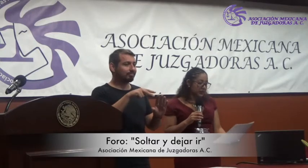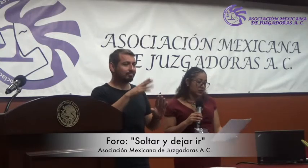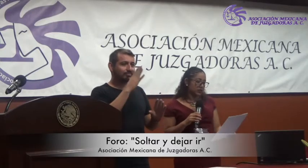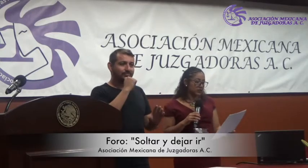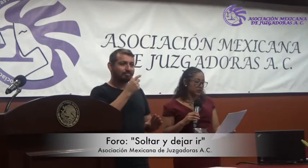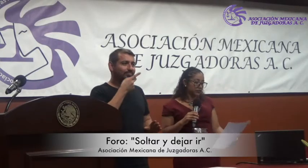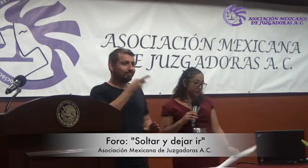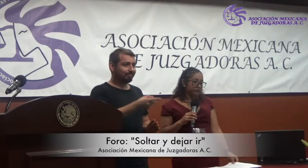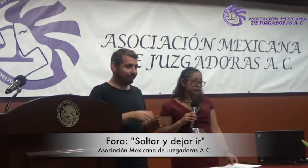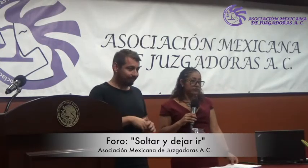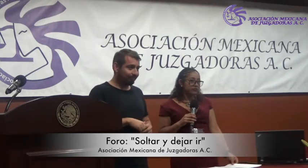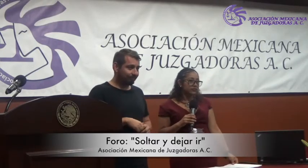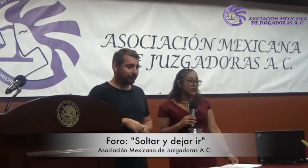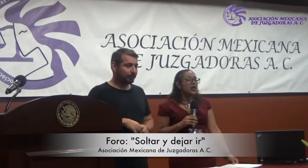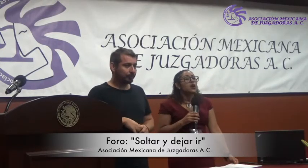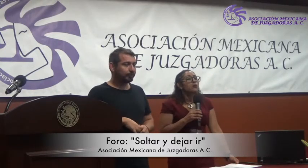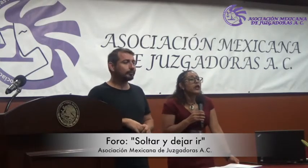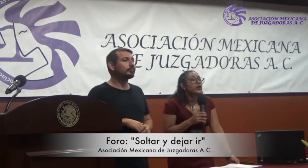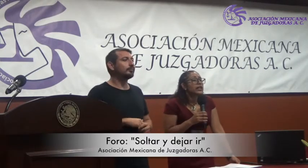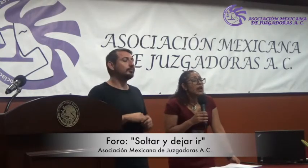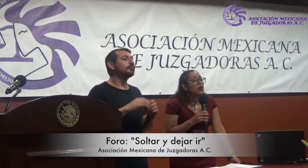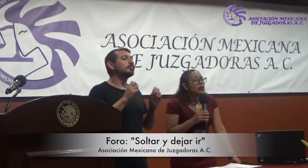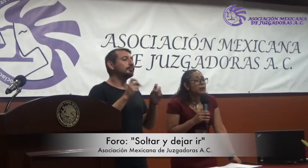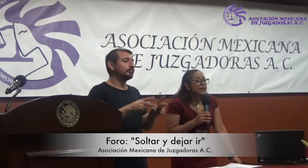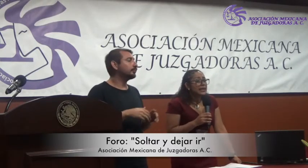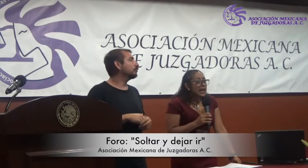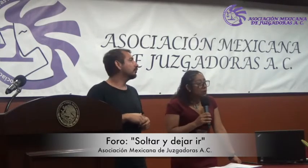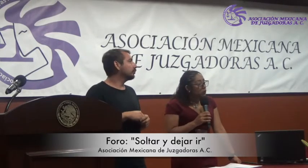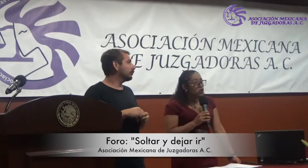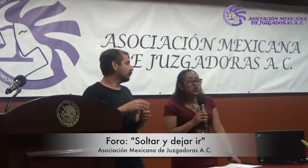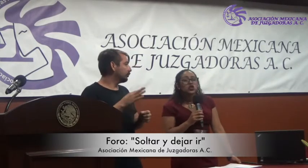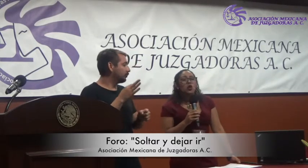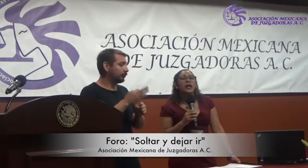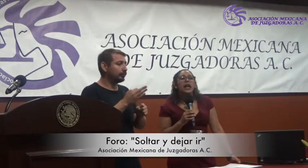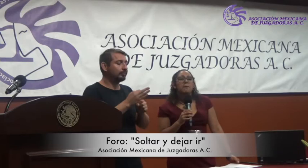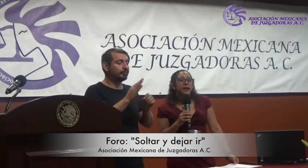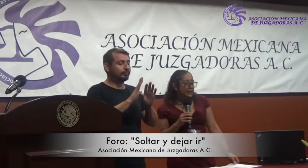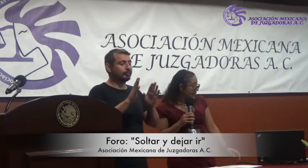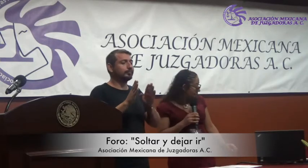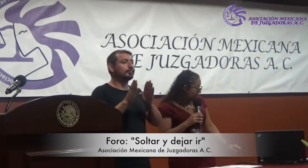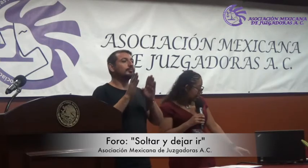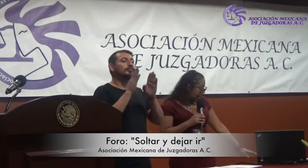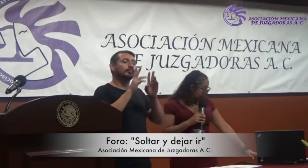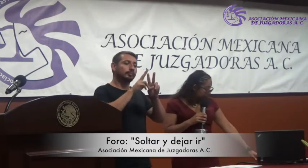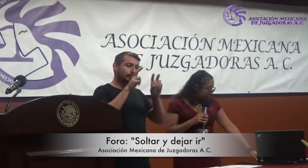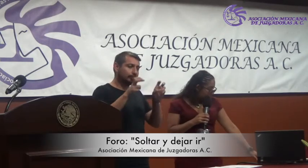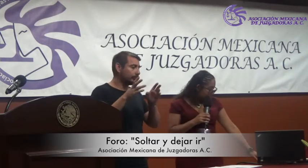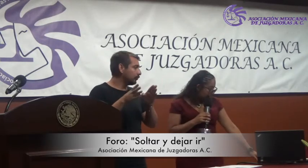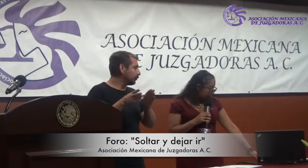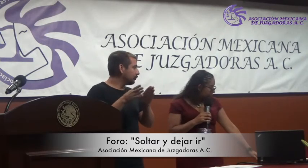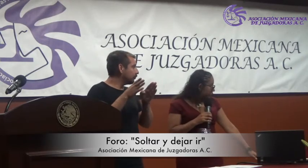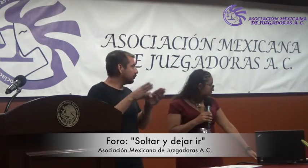en ese sentido. Bueno, y ahora platicamos sobre la pérdida de lazos afectivos.